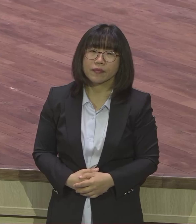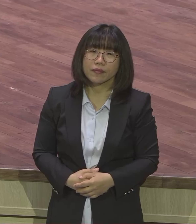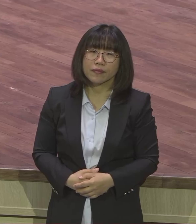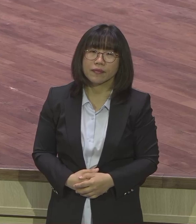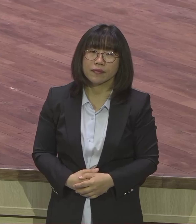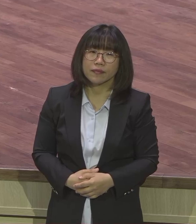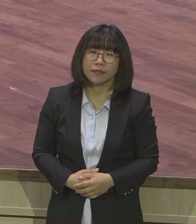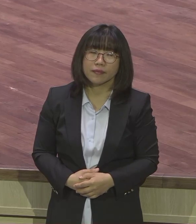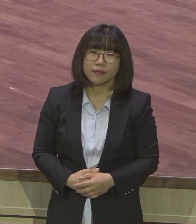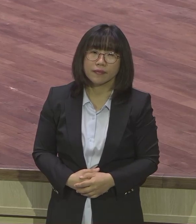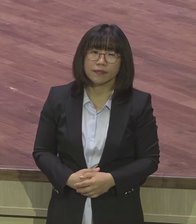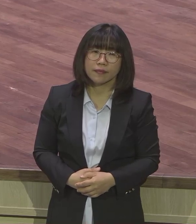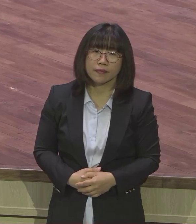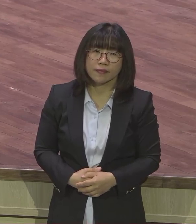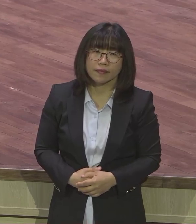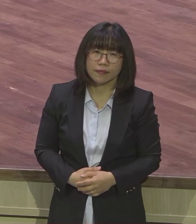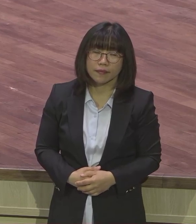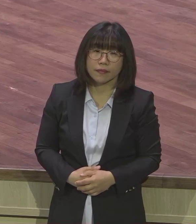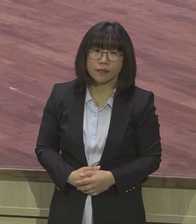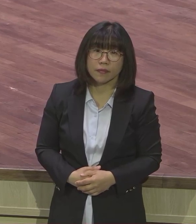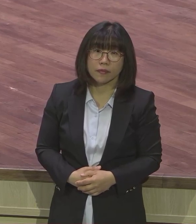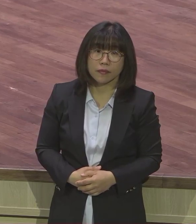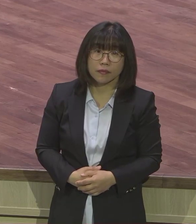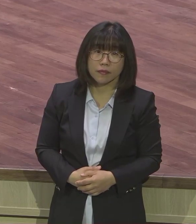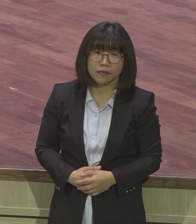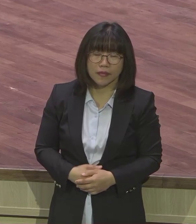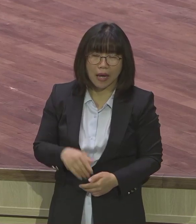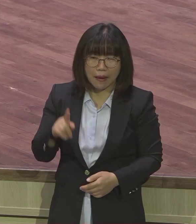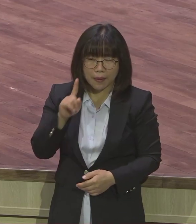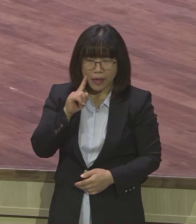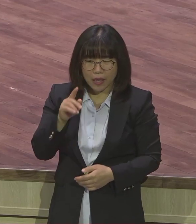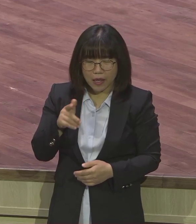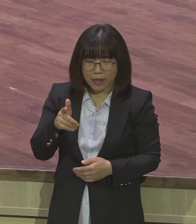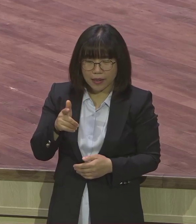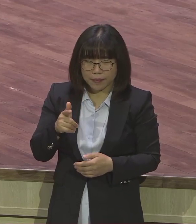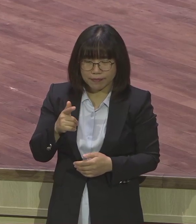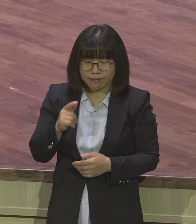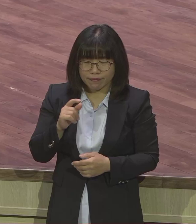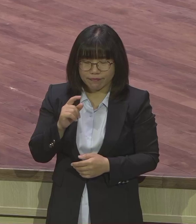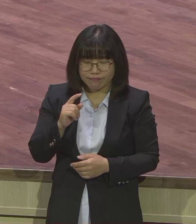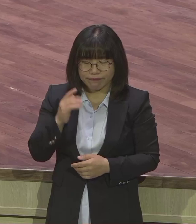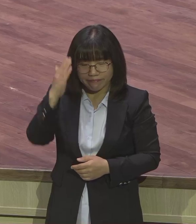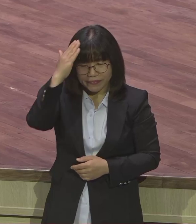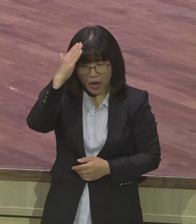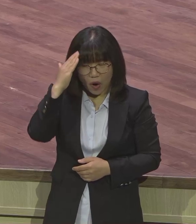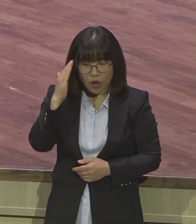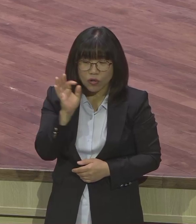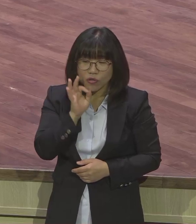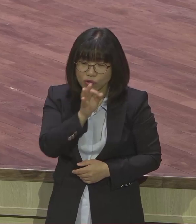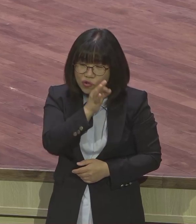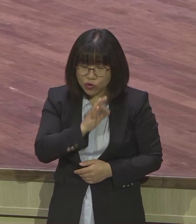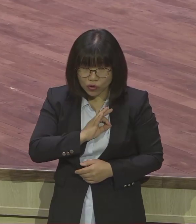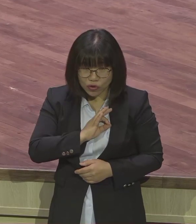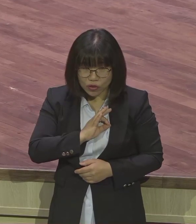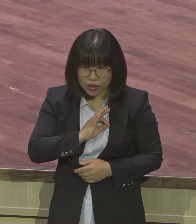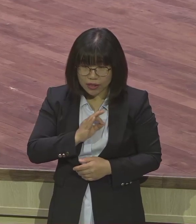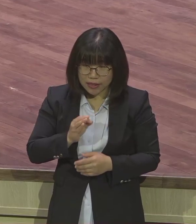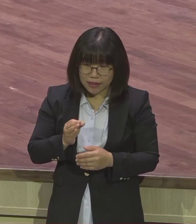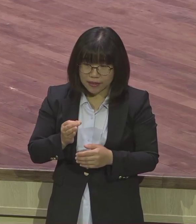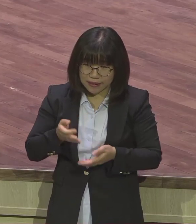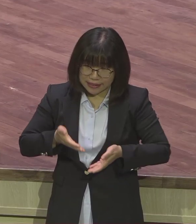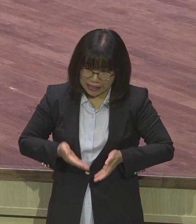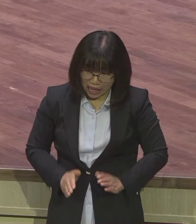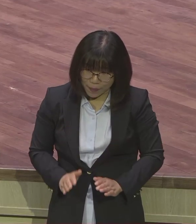자, 이렇게 말하면요. 그 실제로 없는 거잖아요. 불가능한 얘기잖아요. 그래 말하면 인증머리가 조금